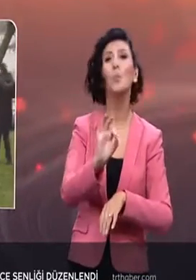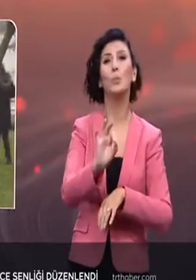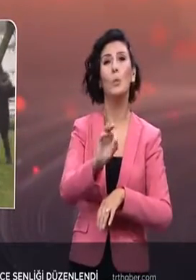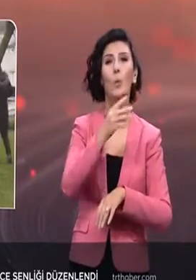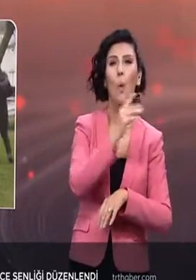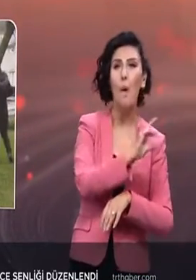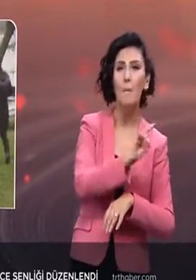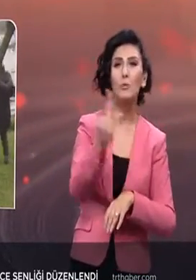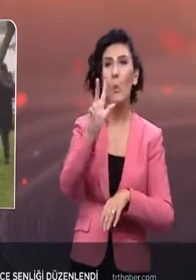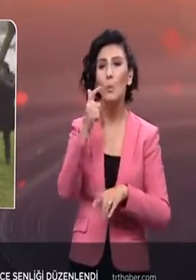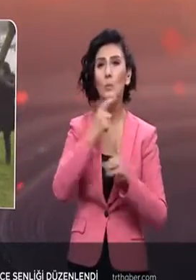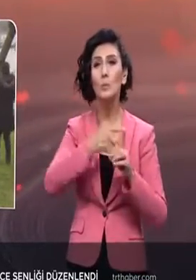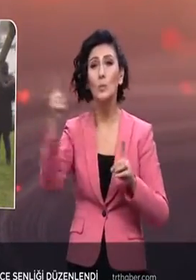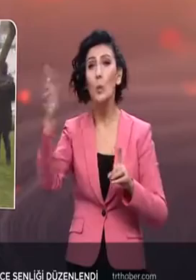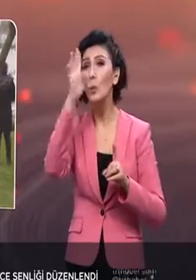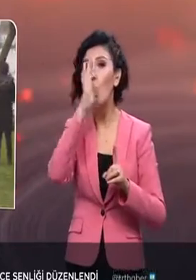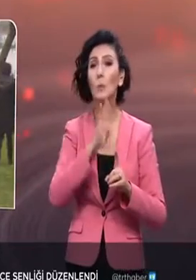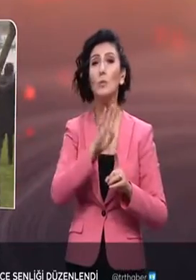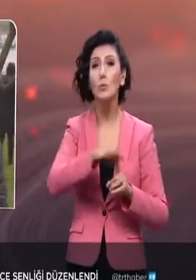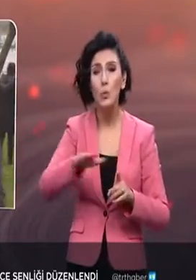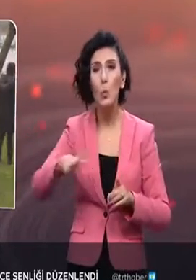engelli 400 çocuk ve genç Haliç'te buluştu.